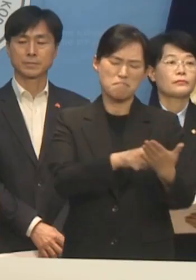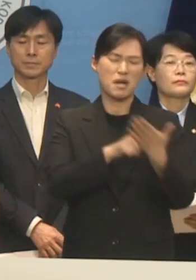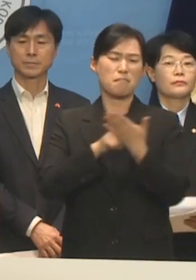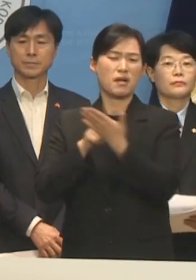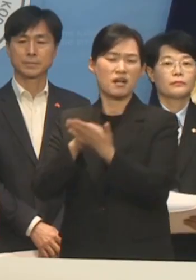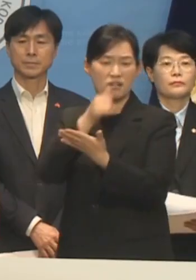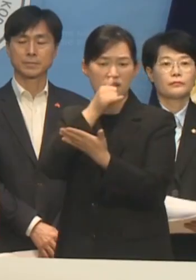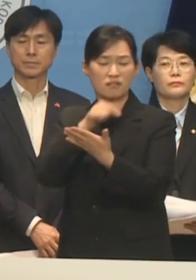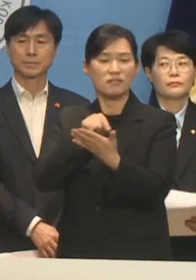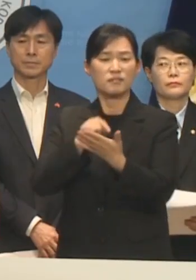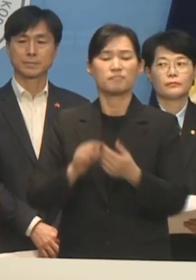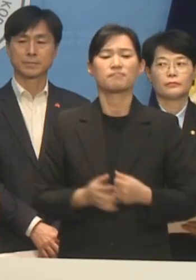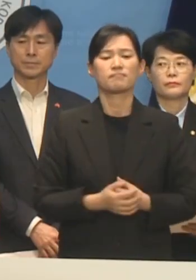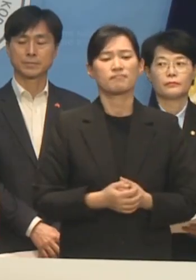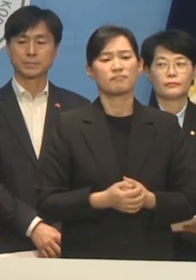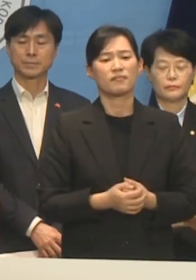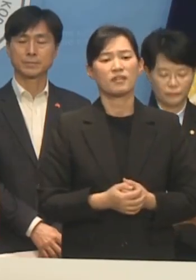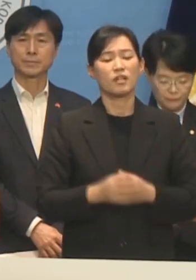드러났습니다.